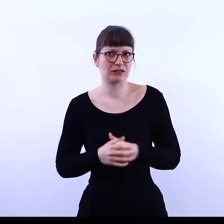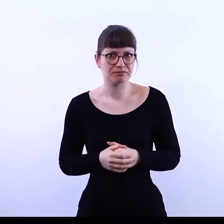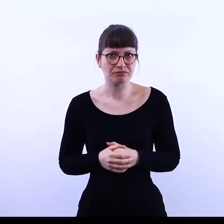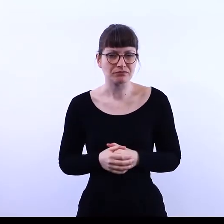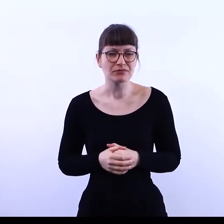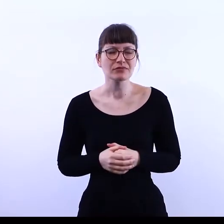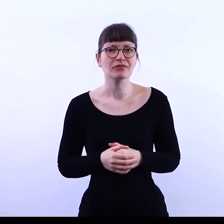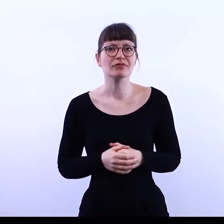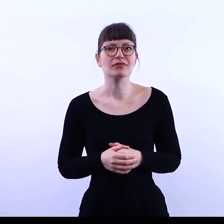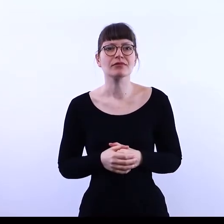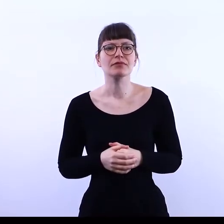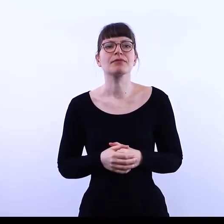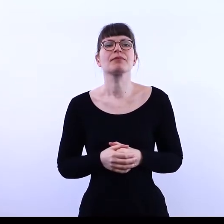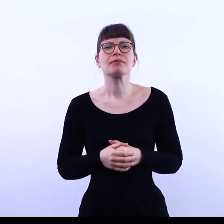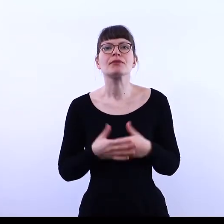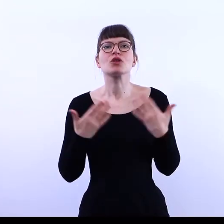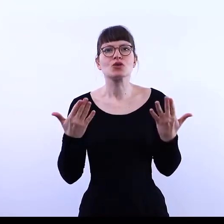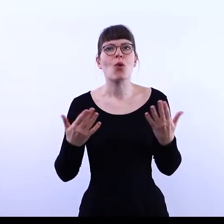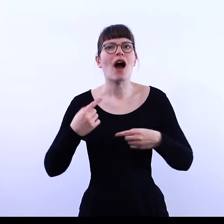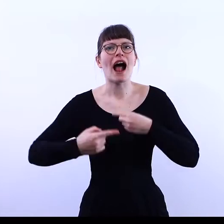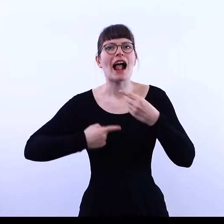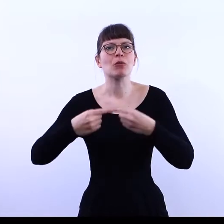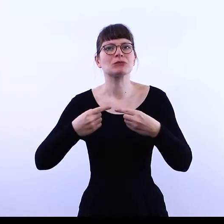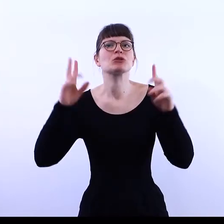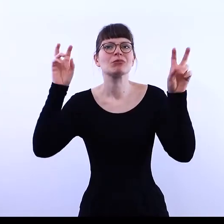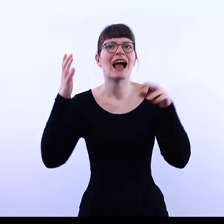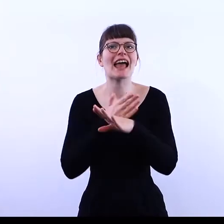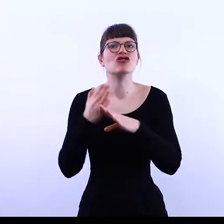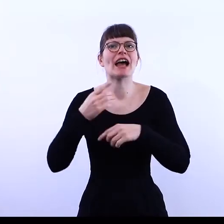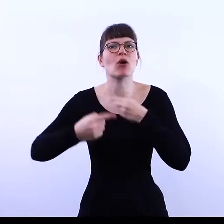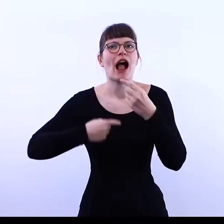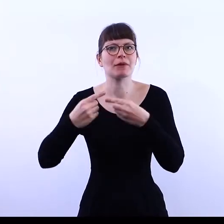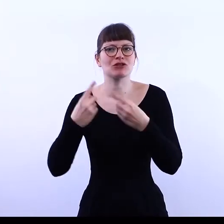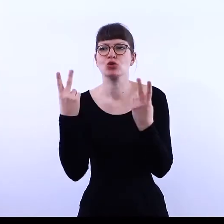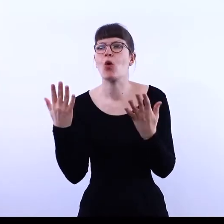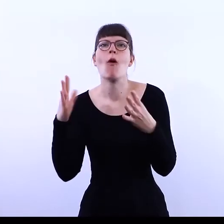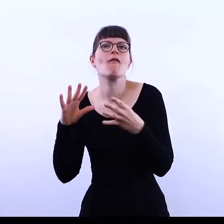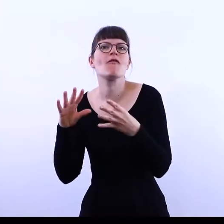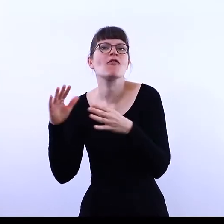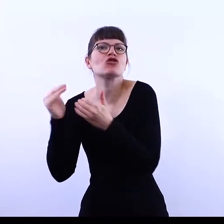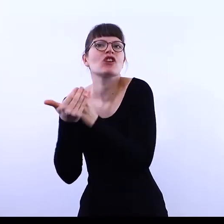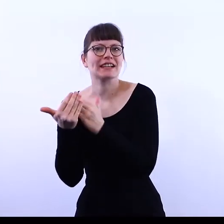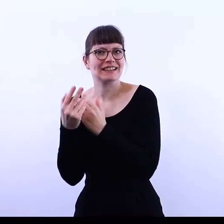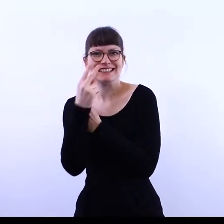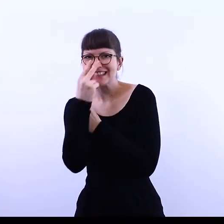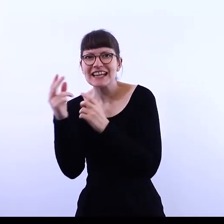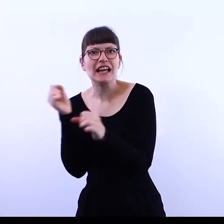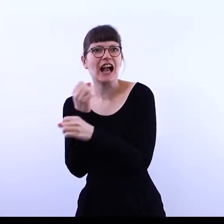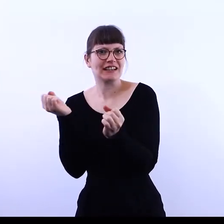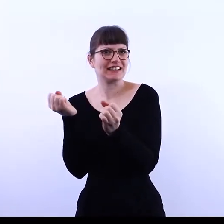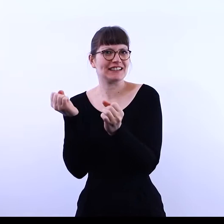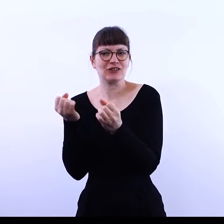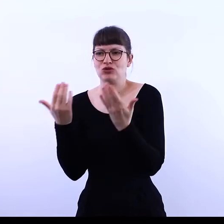Entscheidungsalgorithmen, von dieser unsichtbareren, unfancy Art von künstlicher Intelligenz in unserem Alltag